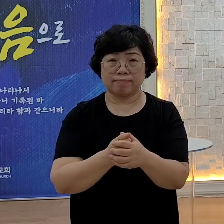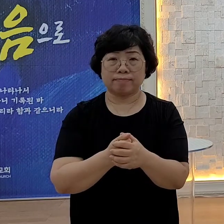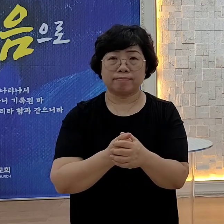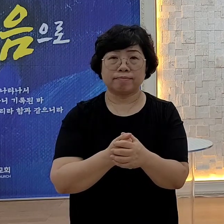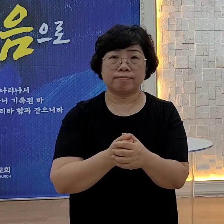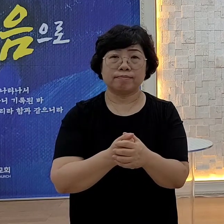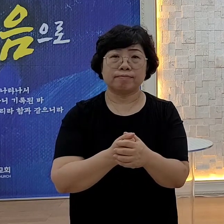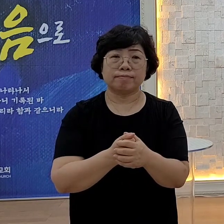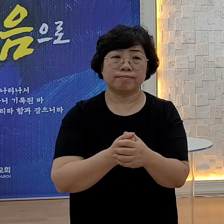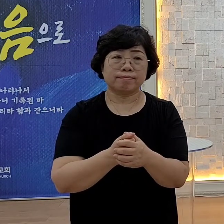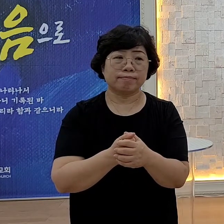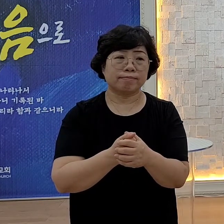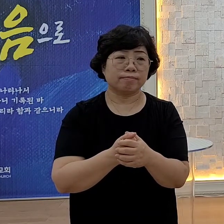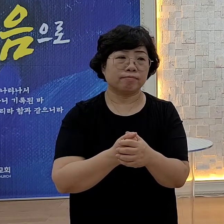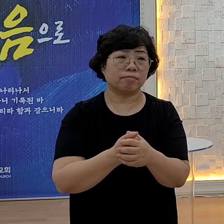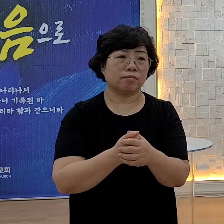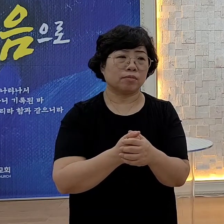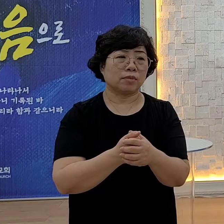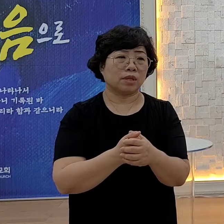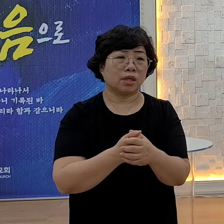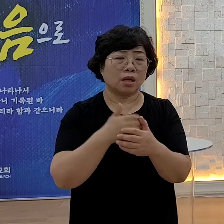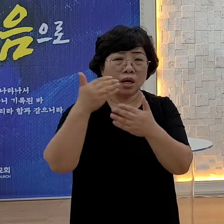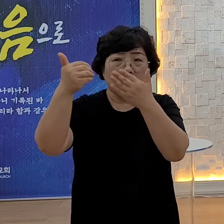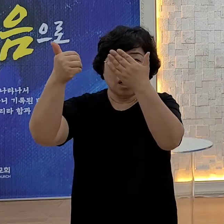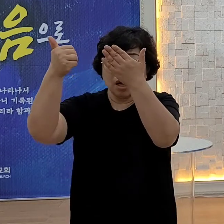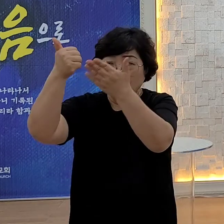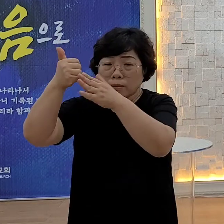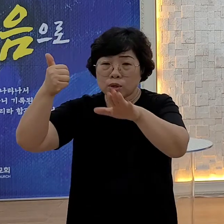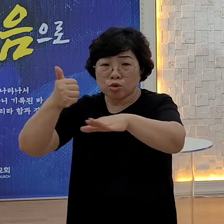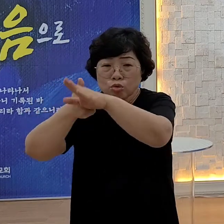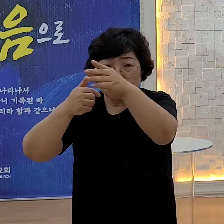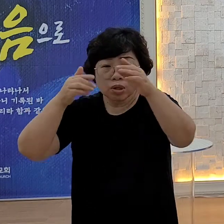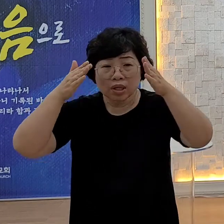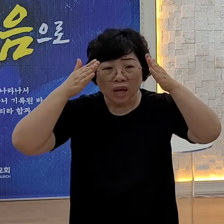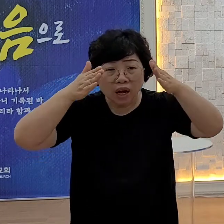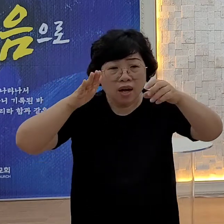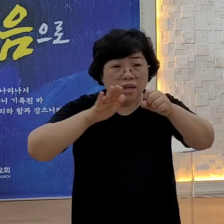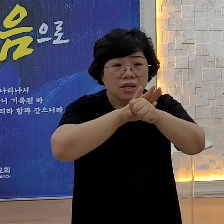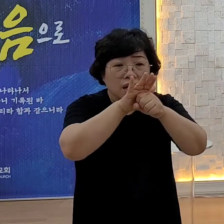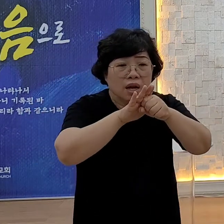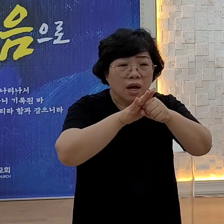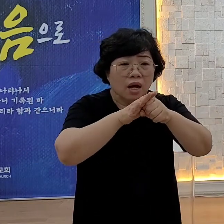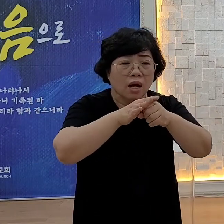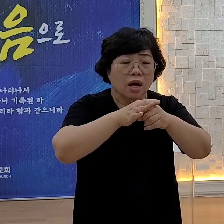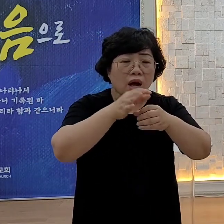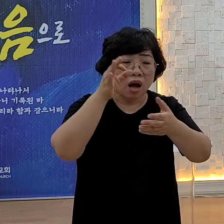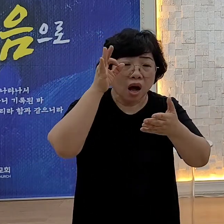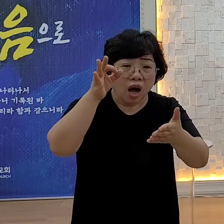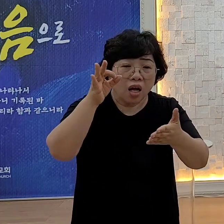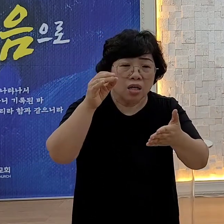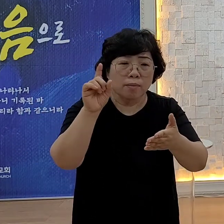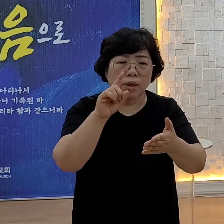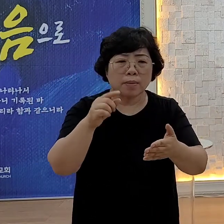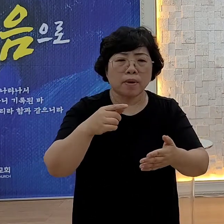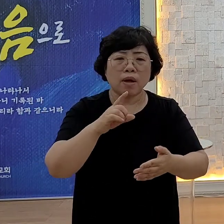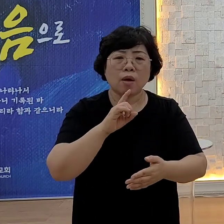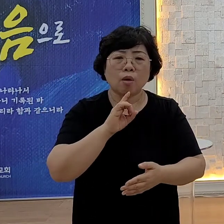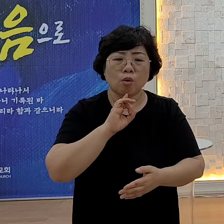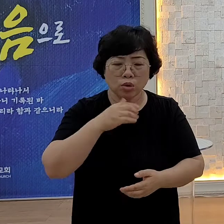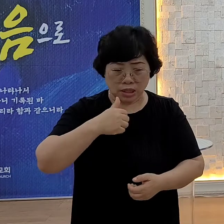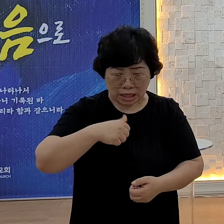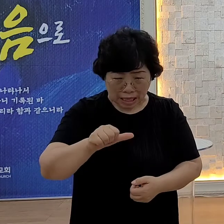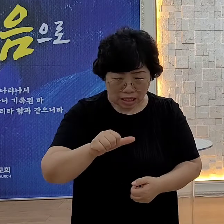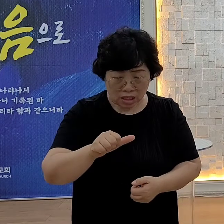거예요. 얼마만큼 사랑합니다. 하나밖에 없는 그 아들, 그 예수를